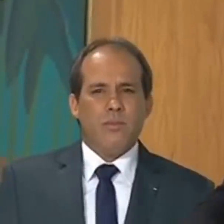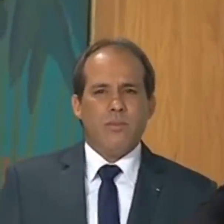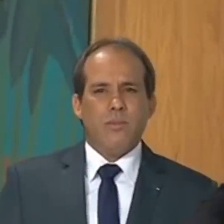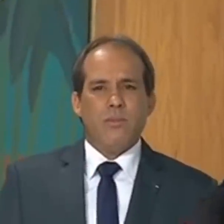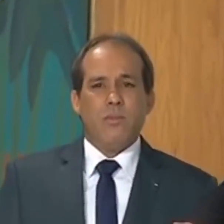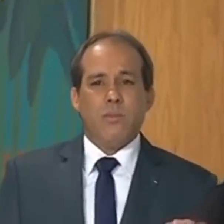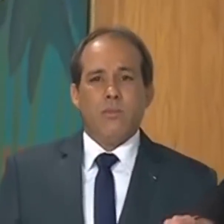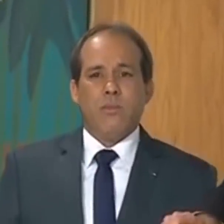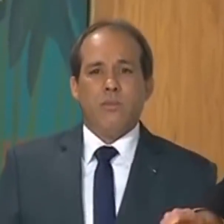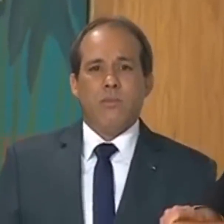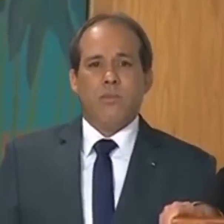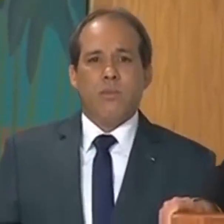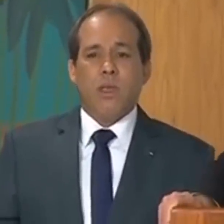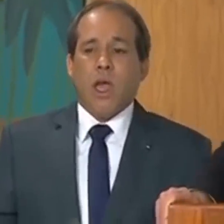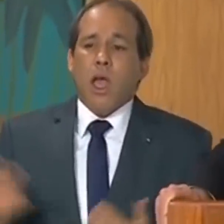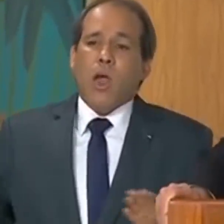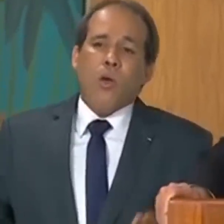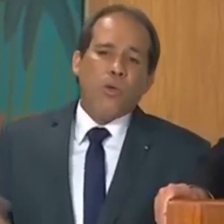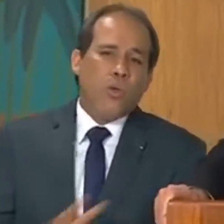Quis o destino